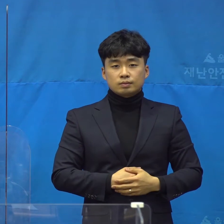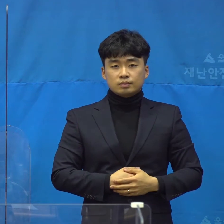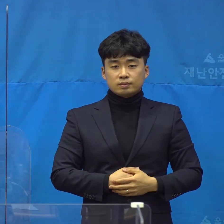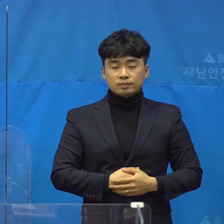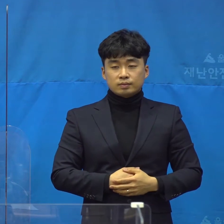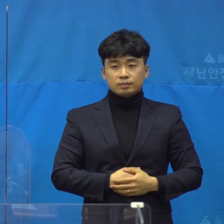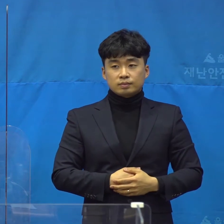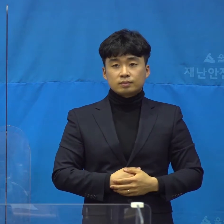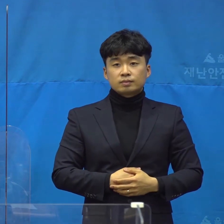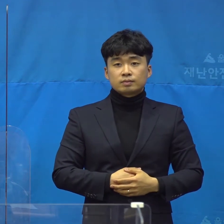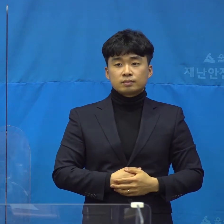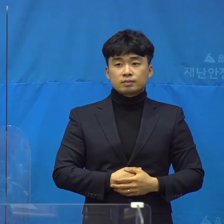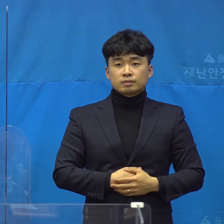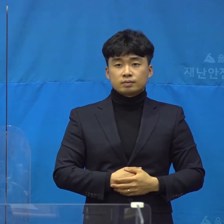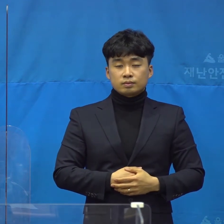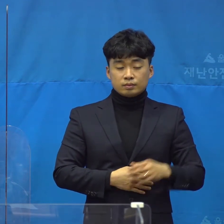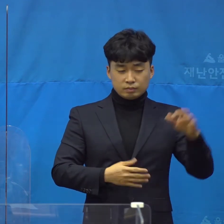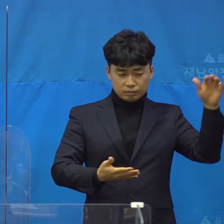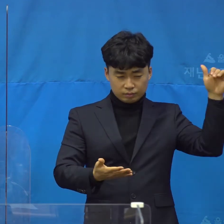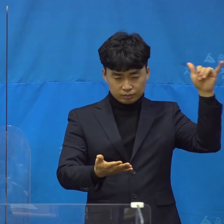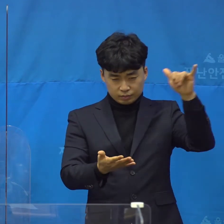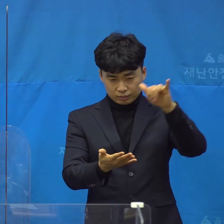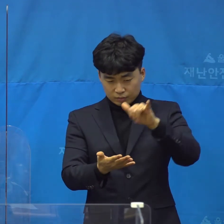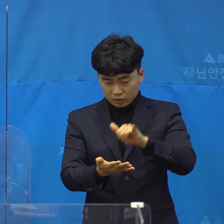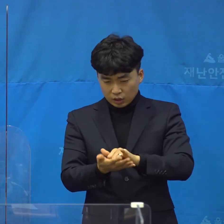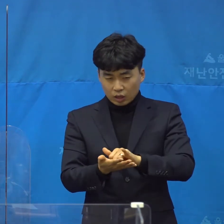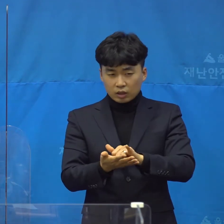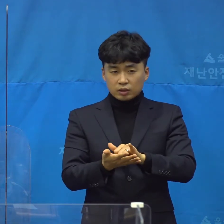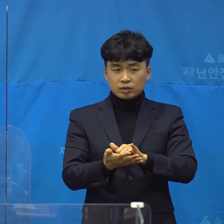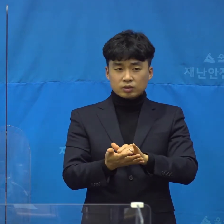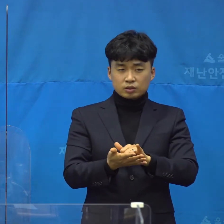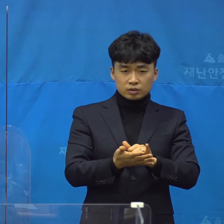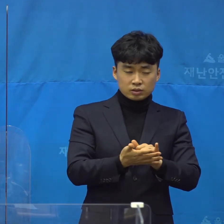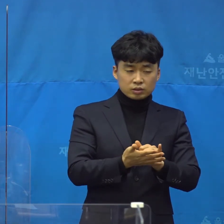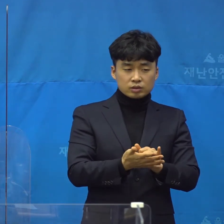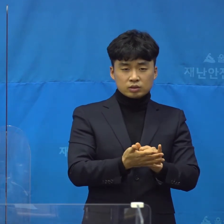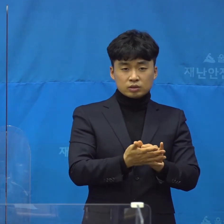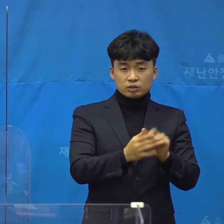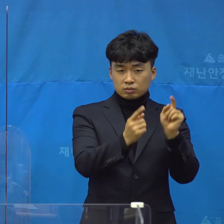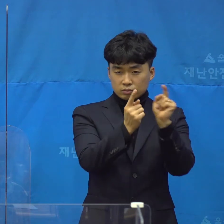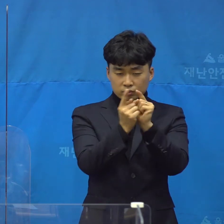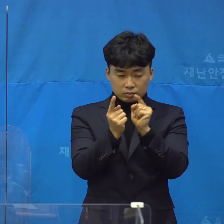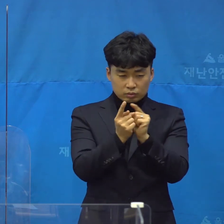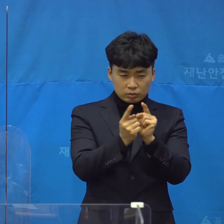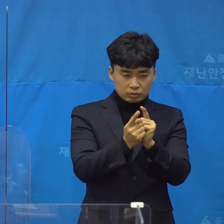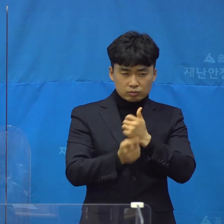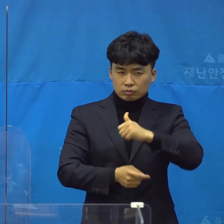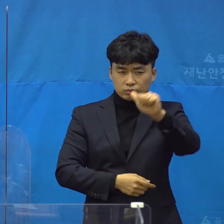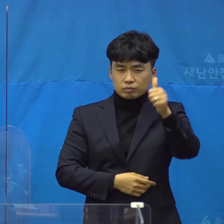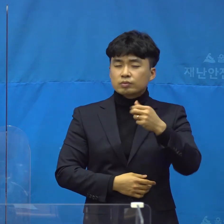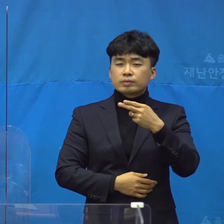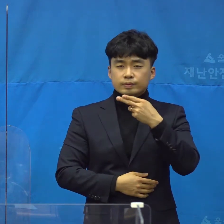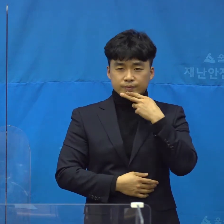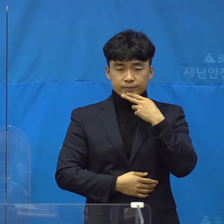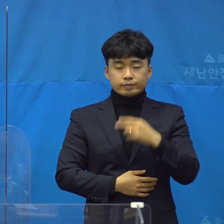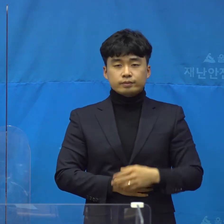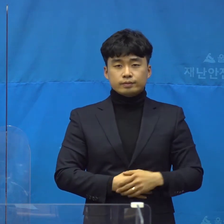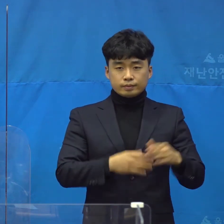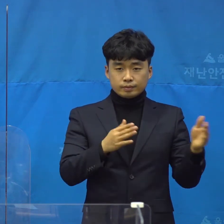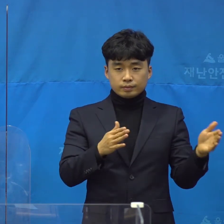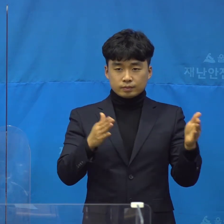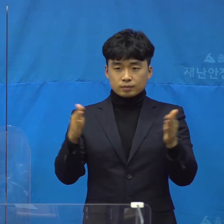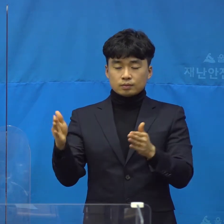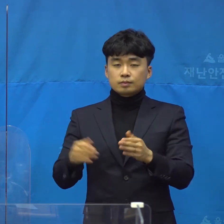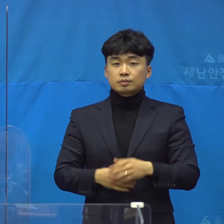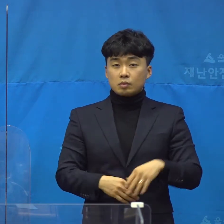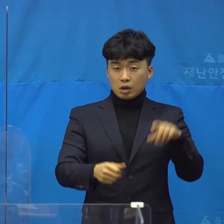조치사항은 해외 입국자로 추가 동선이나 접촉자는 없습니다. 다음 8페이지입니다.